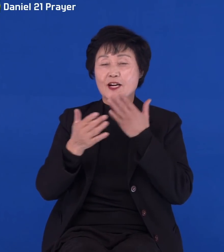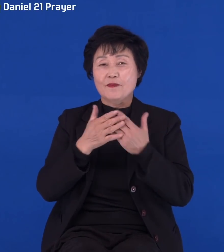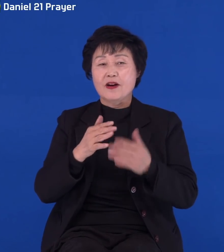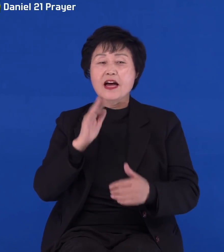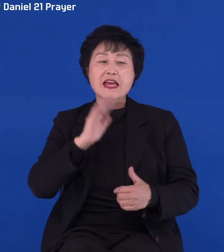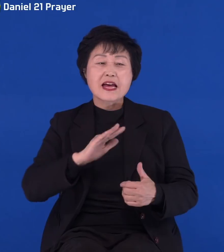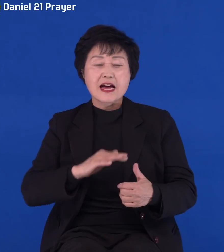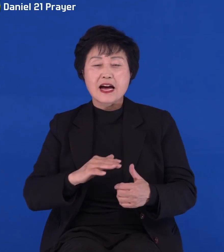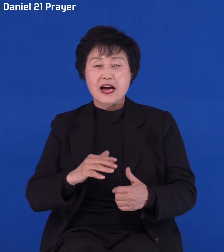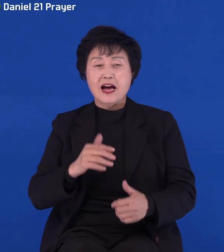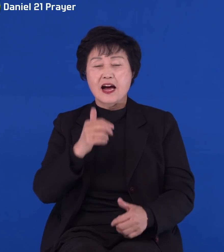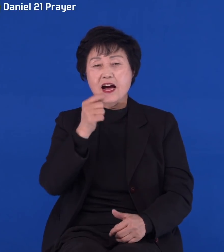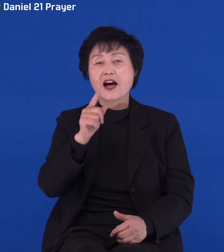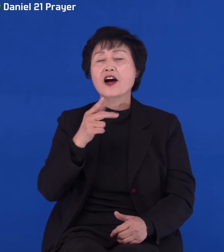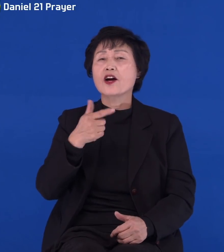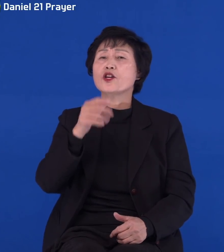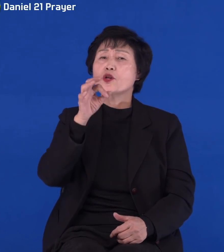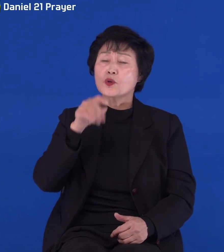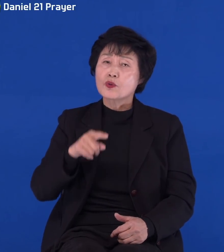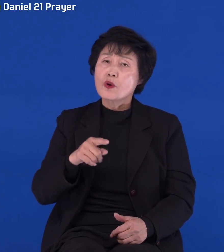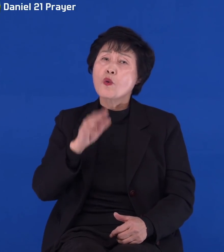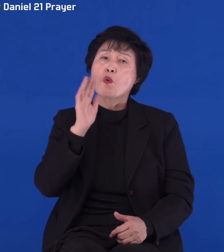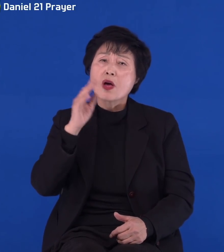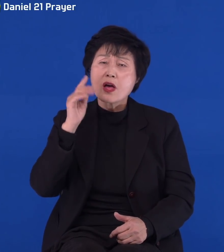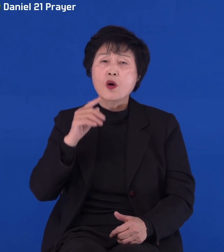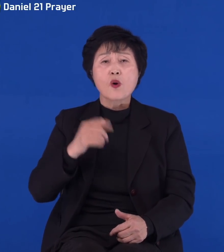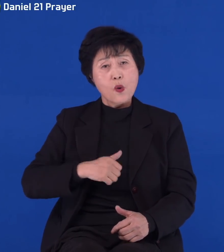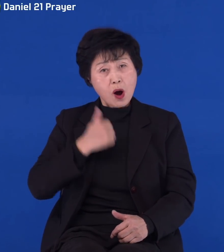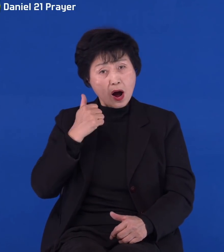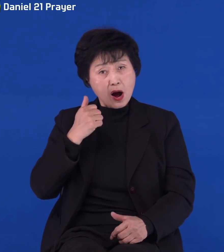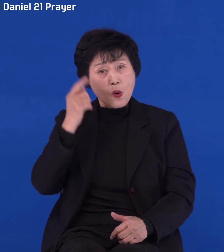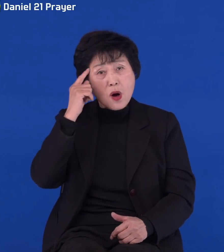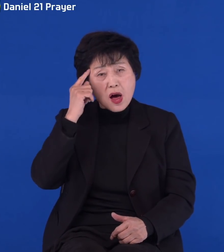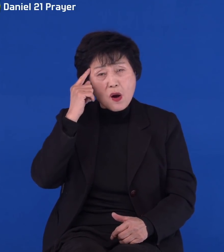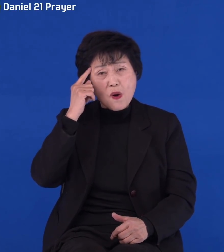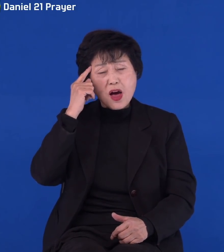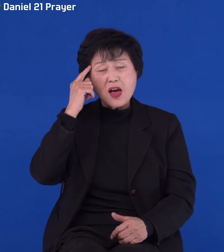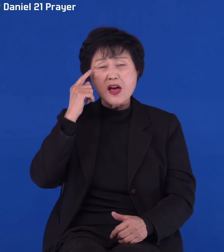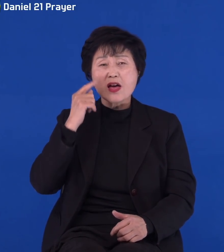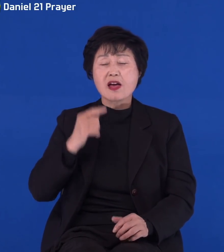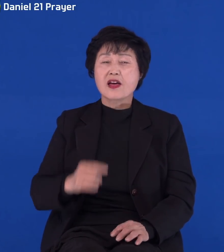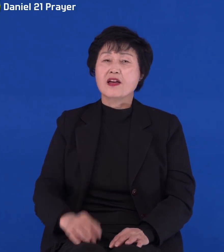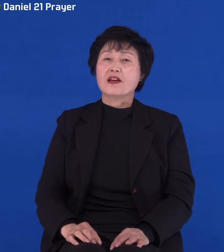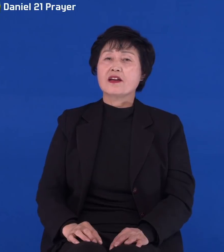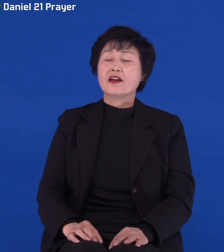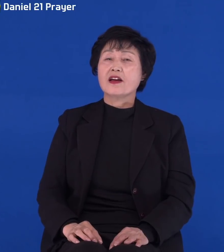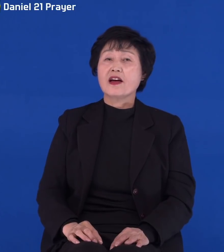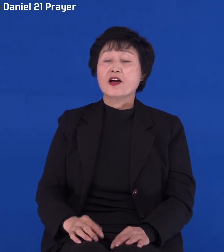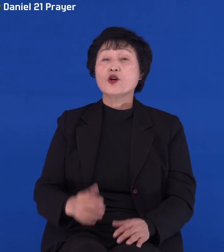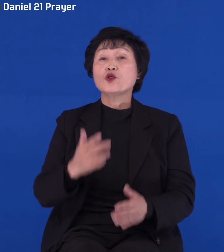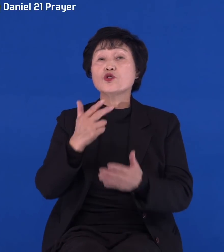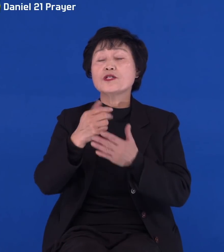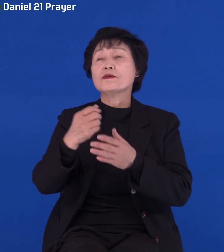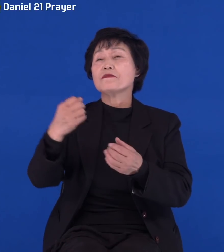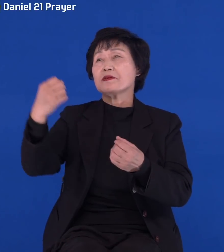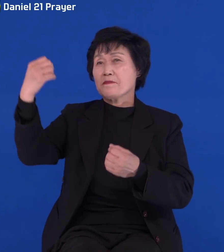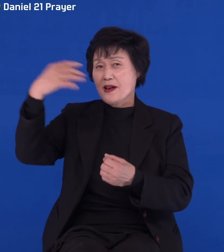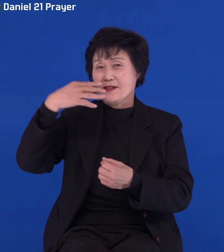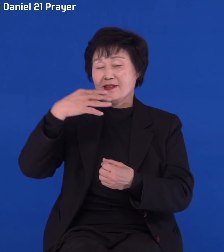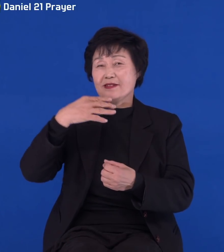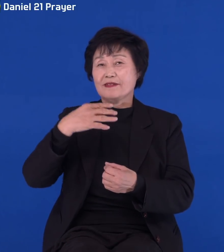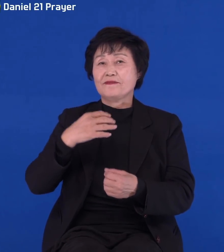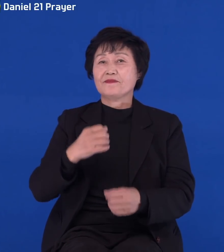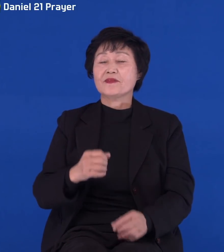왜 화가 났니? 제가 뭐라는지 아세요? 와 주님 출애굽기 2400장입니다 막 이렇게 제가 막 대화를 했어요. 근데 주님이 이러신 거예요.